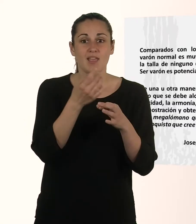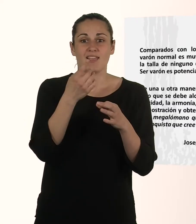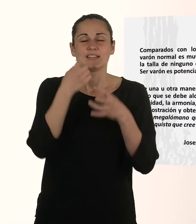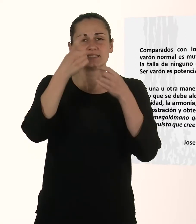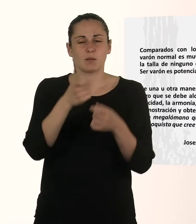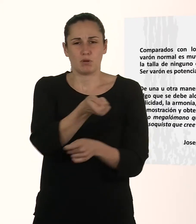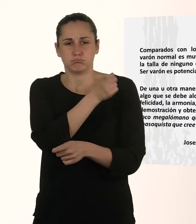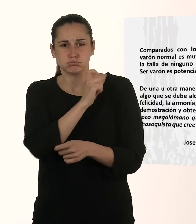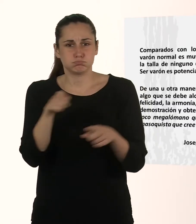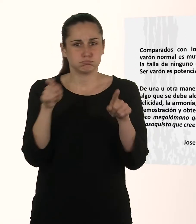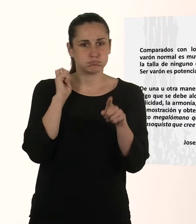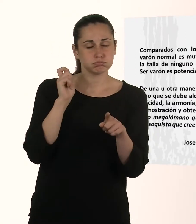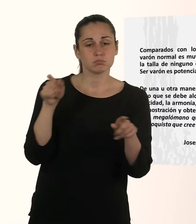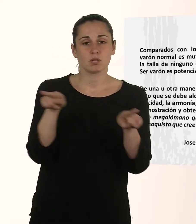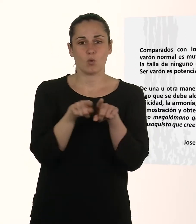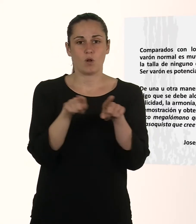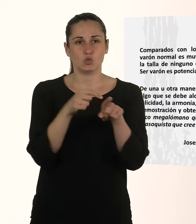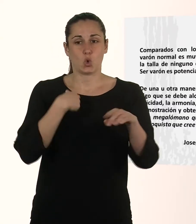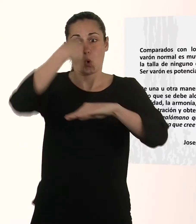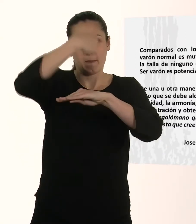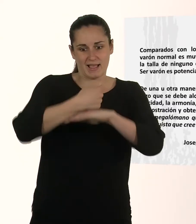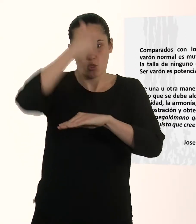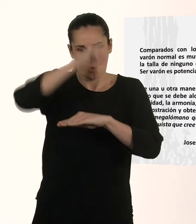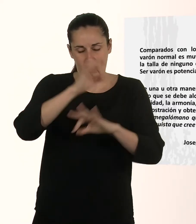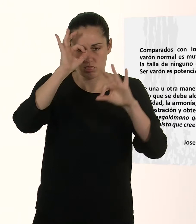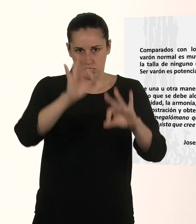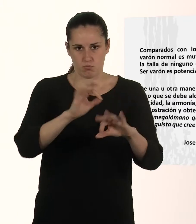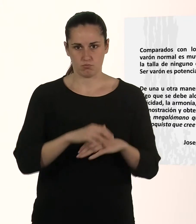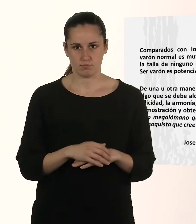que cree estar obligado a ser varón.